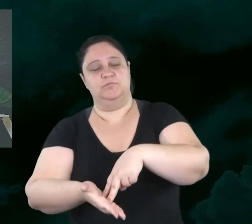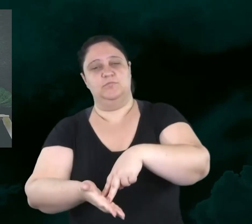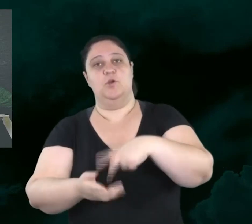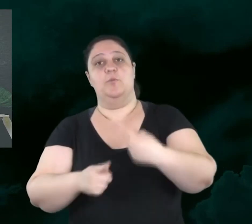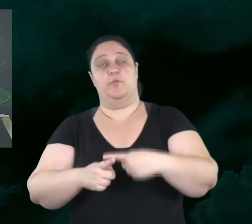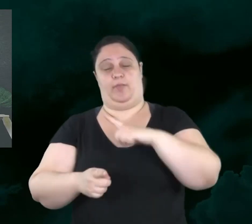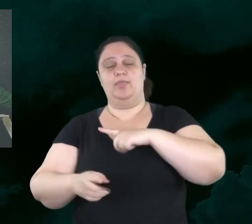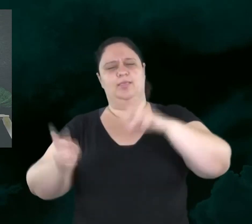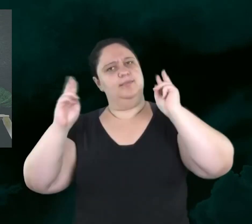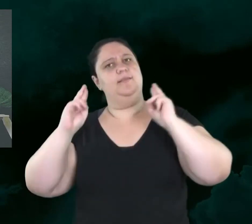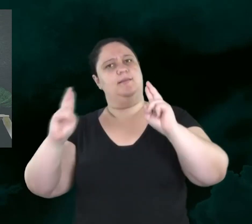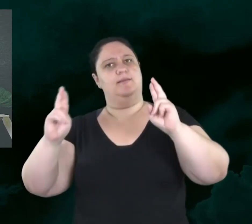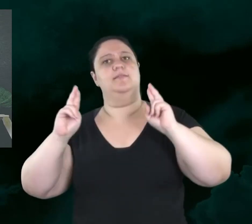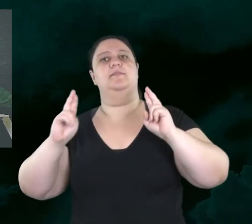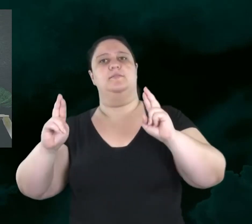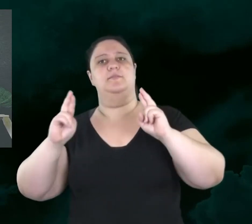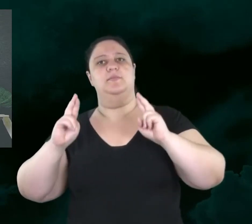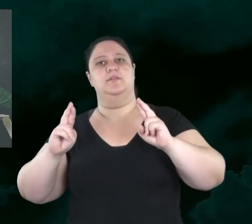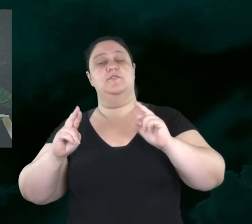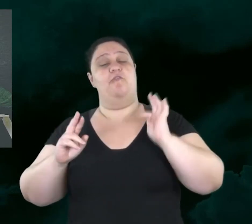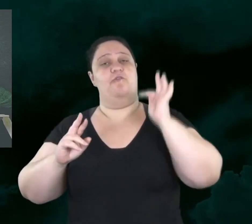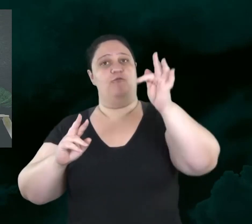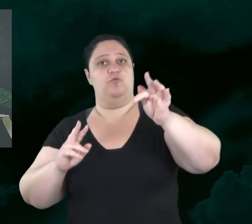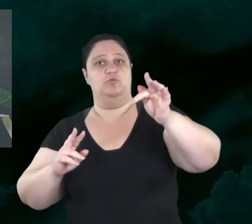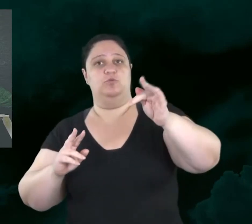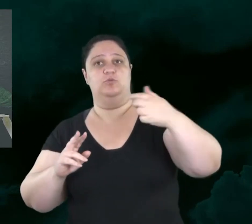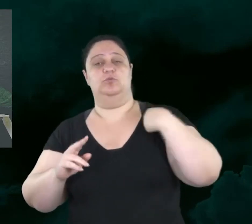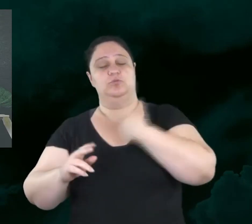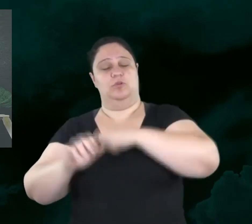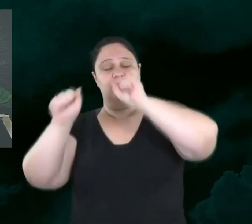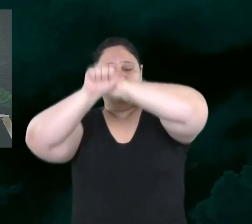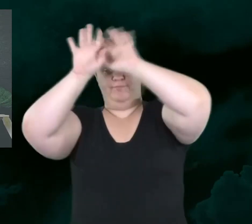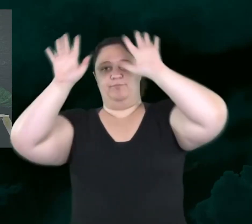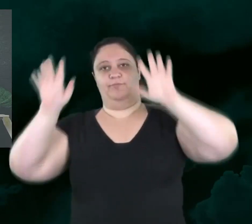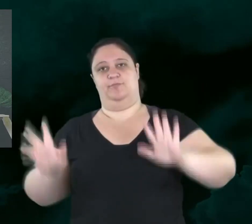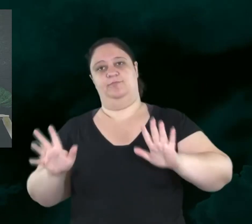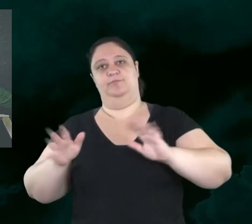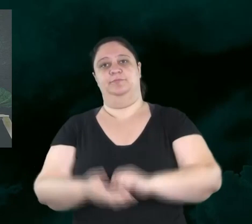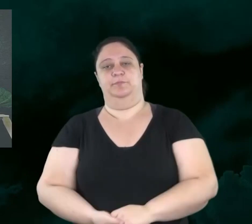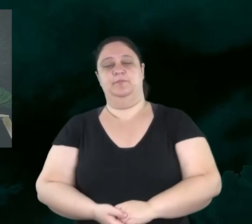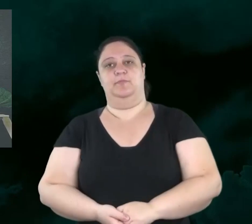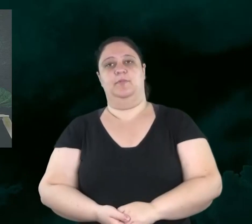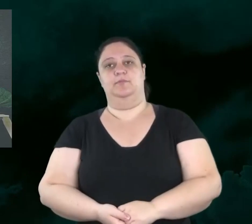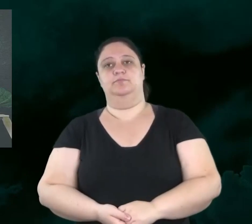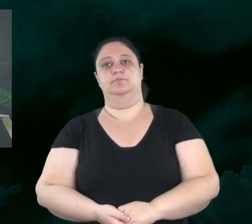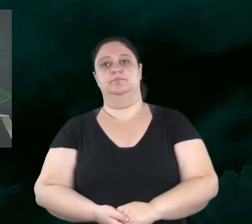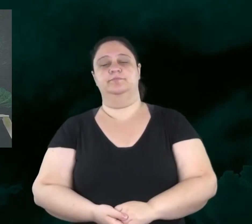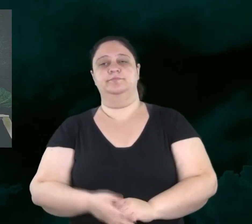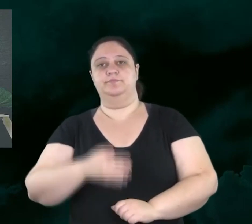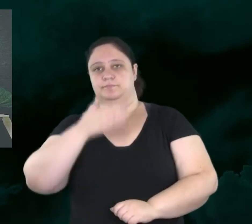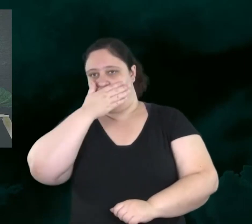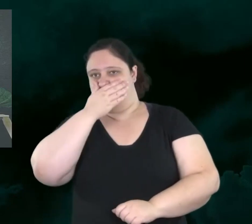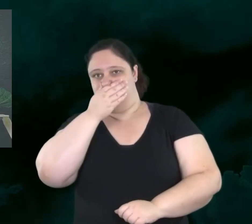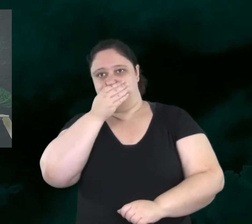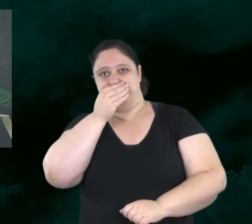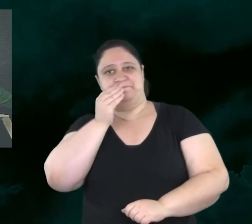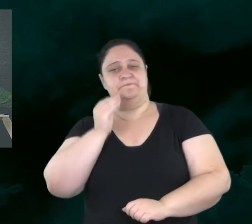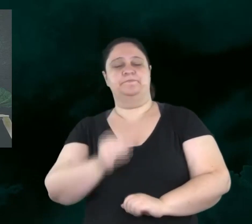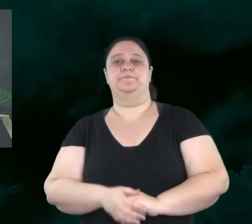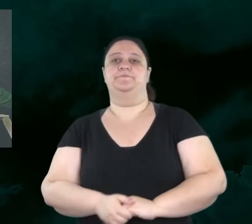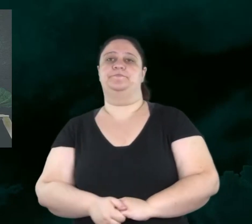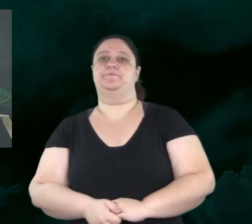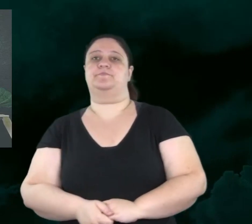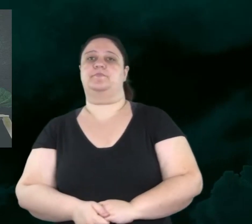de que Deus vai nos glorificar, e que Deus está no processo, né, conduzindo ao processo da